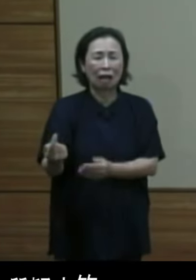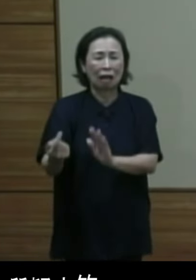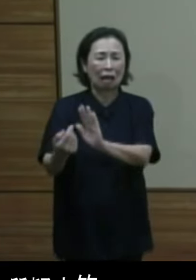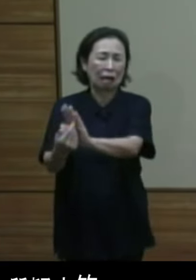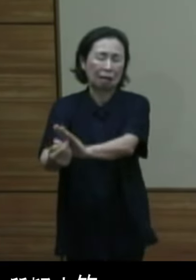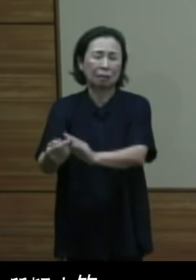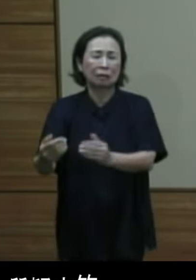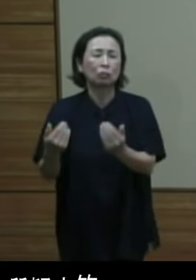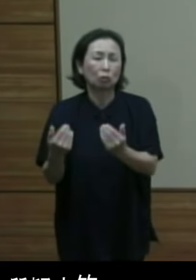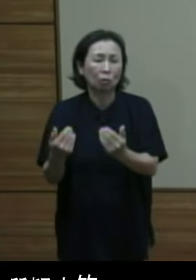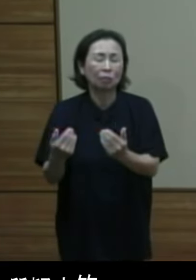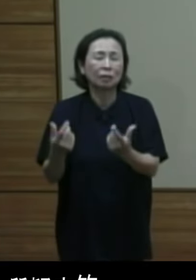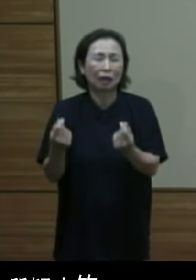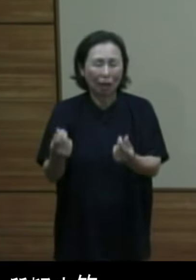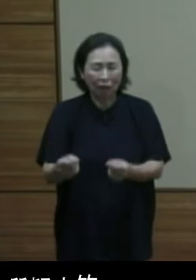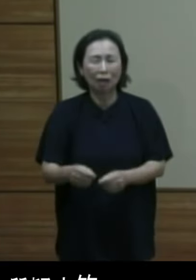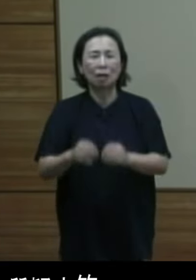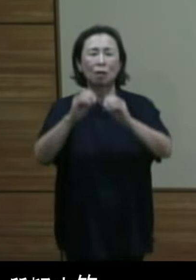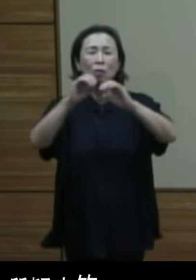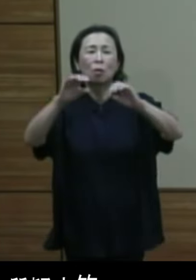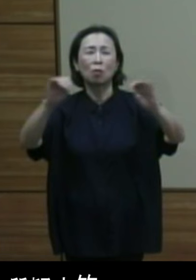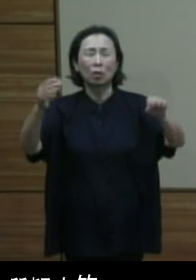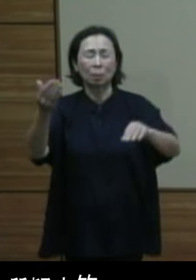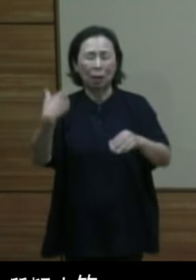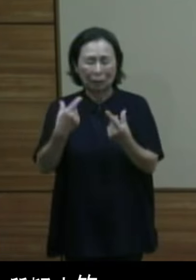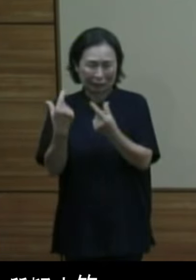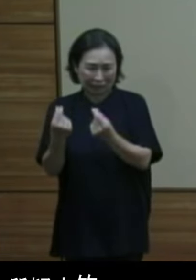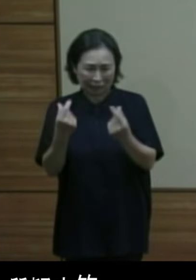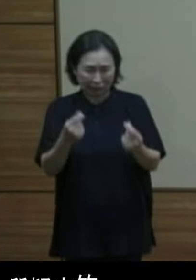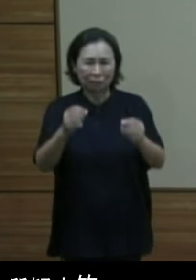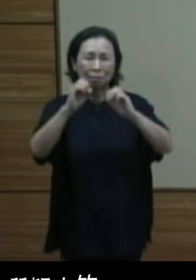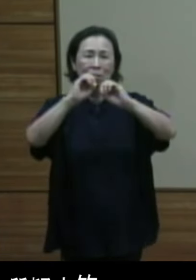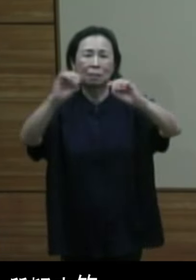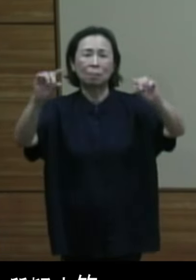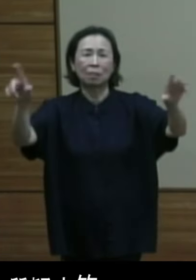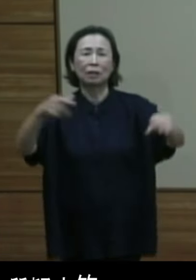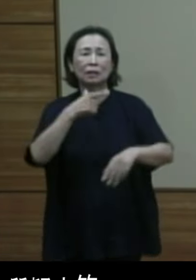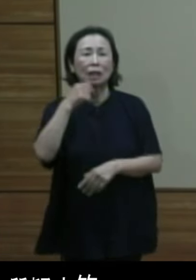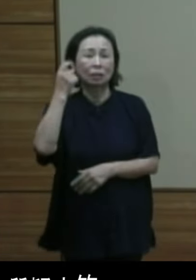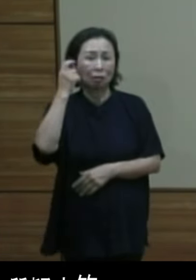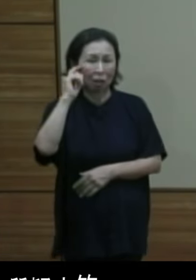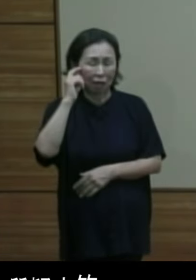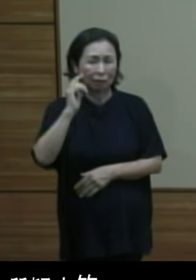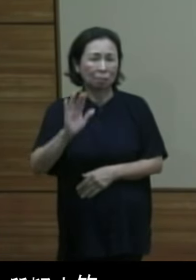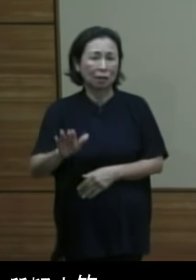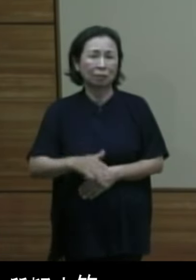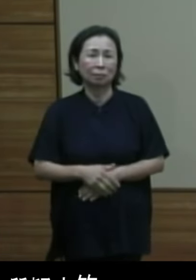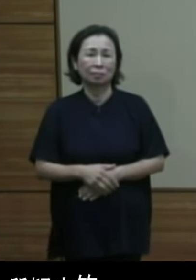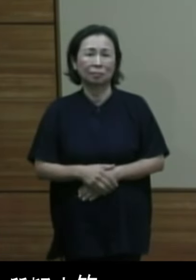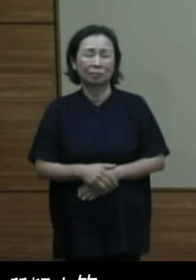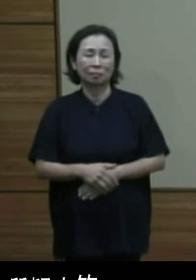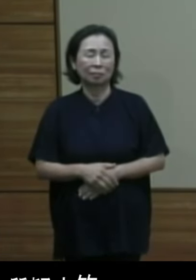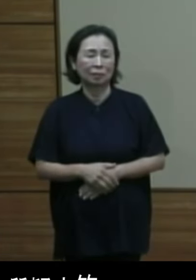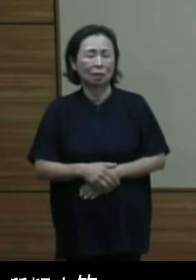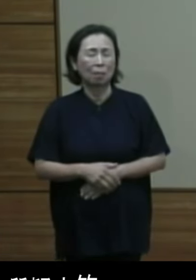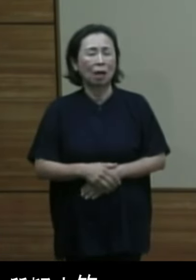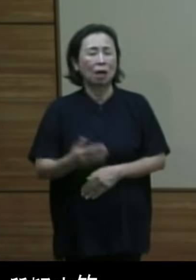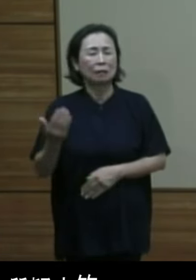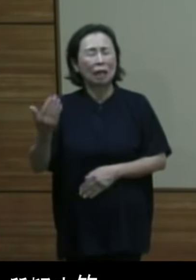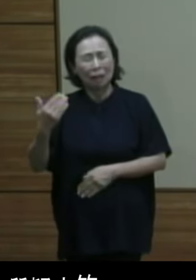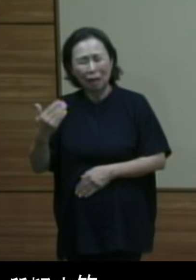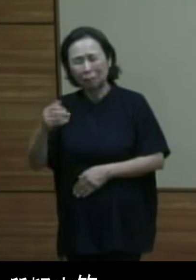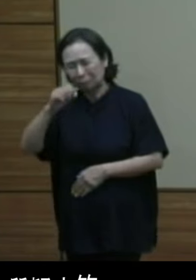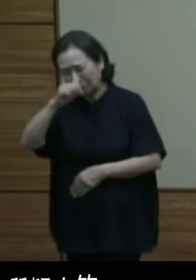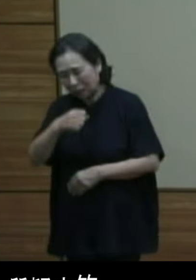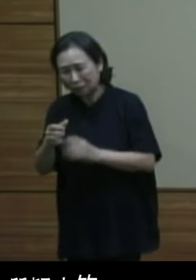じてですね、事前の告知をしっかりとしていきたいと考えております。なお前回いろいろ学習することもありましたので